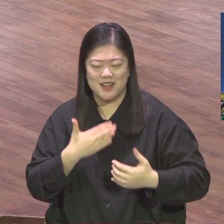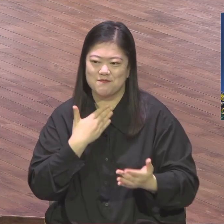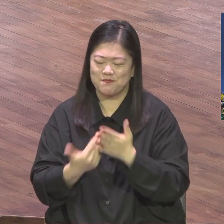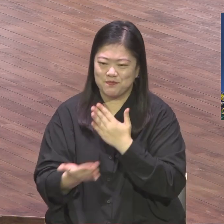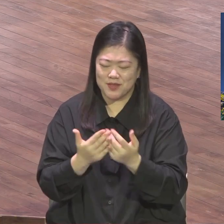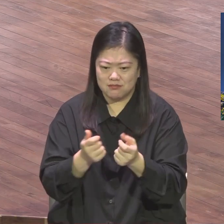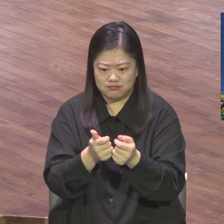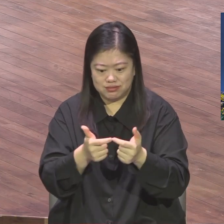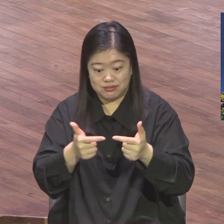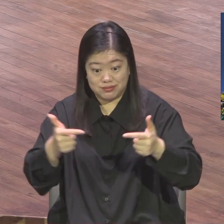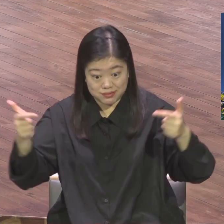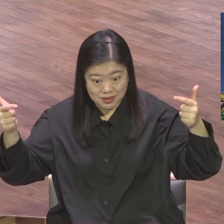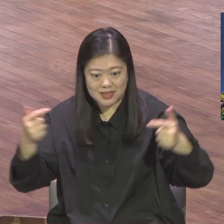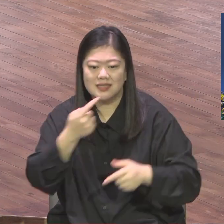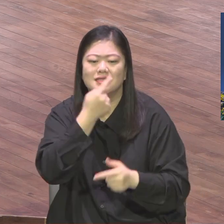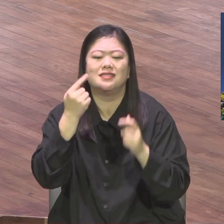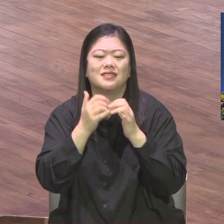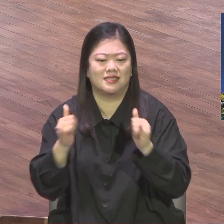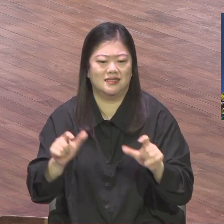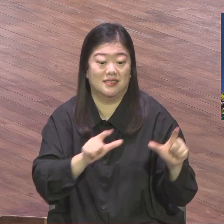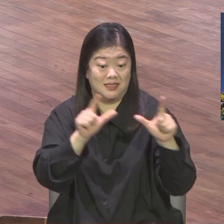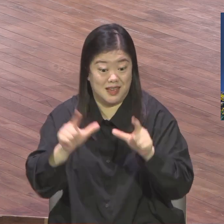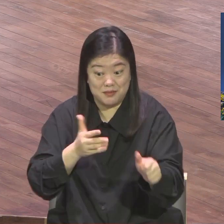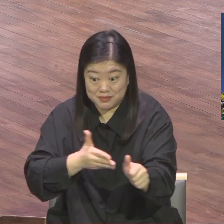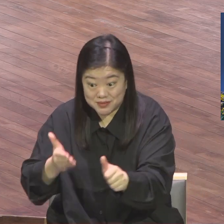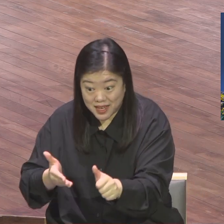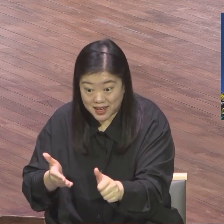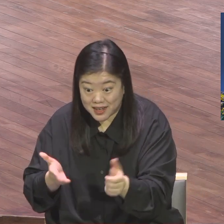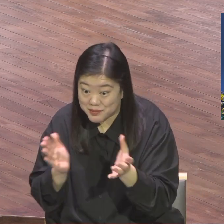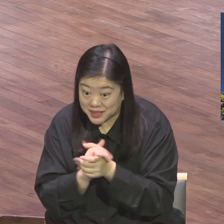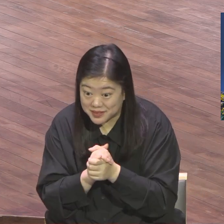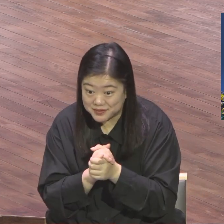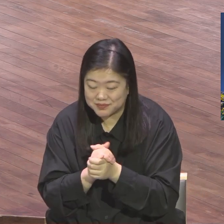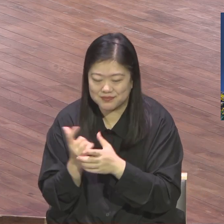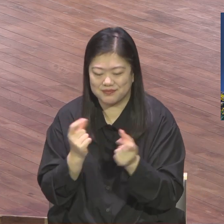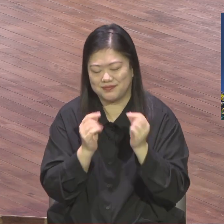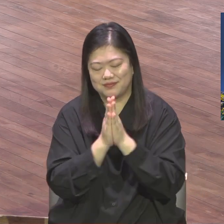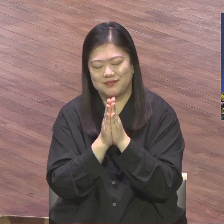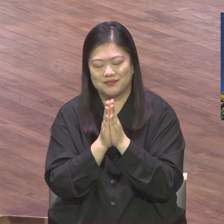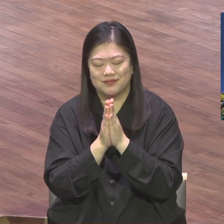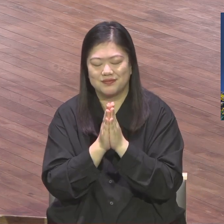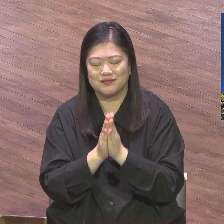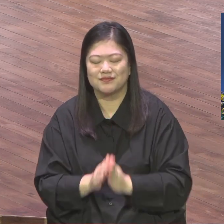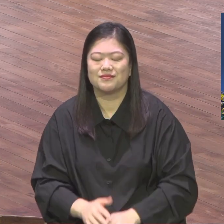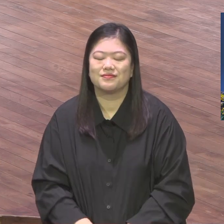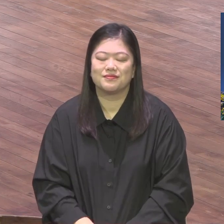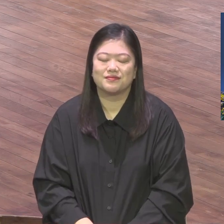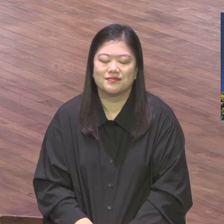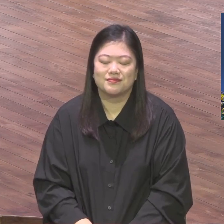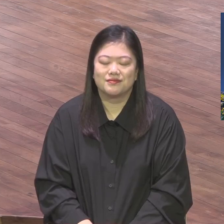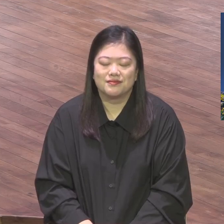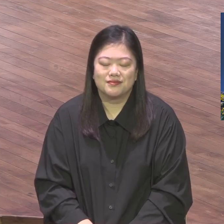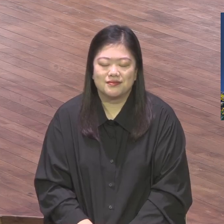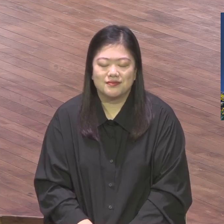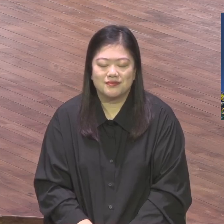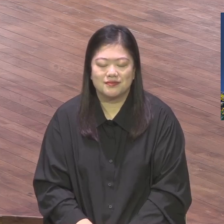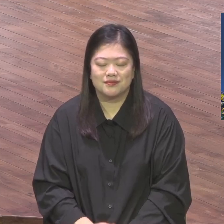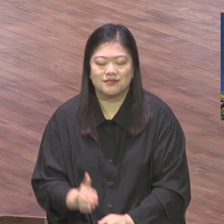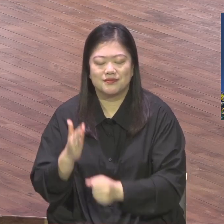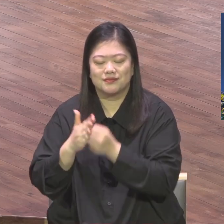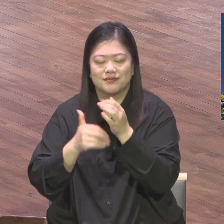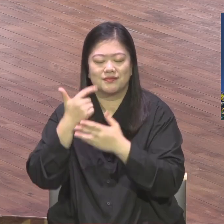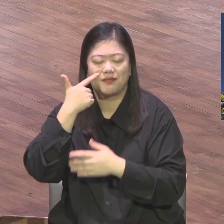체험하며 성인된 삶을 사시기를 주님으로 축복합니다. 기도합시다. 아버지 하나님,